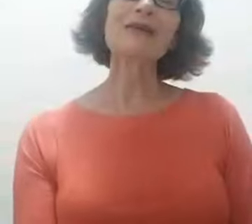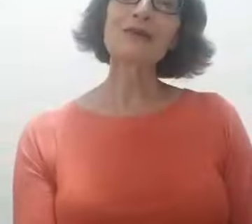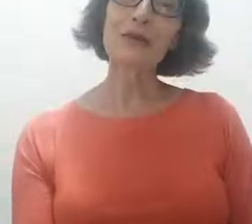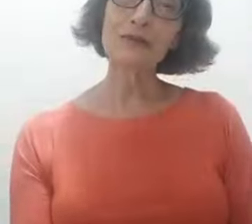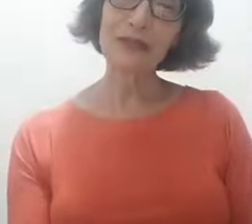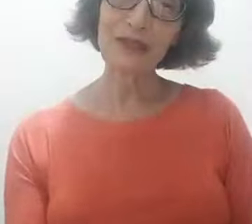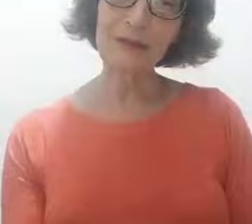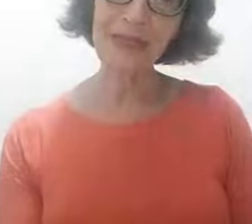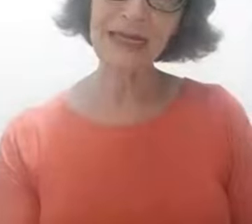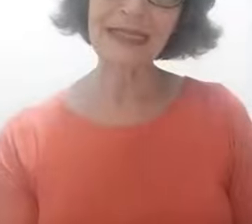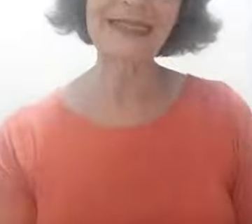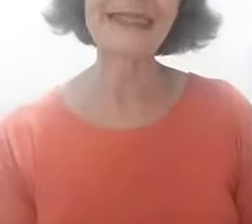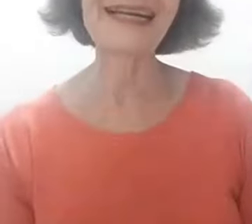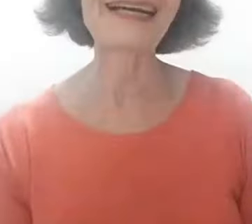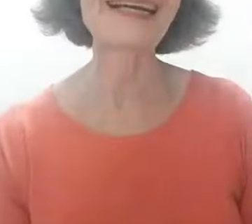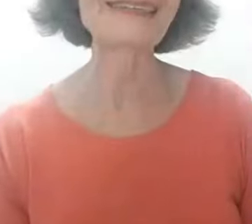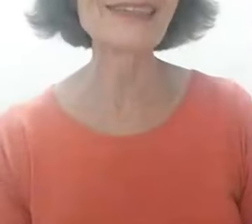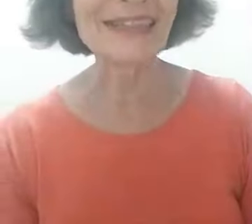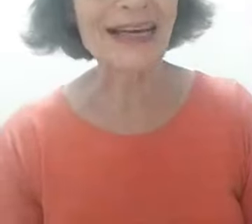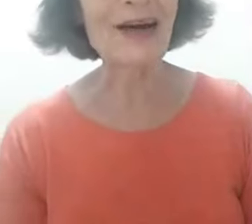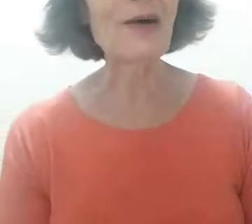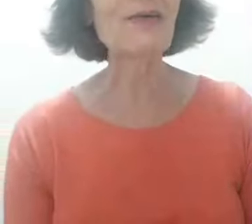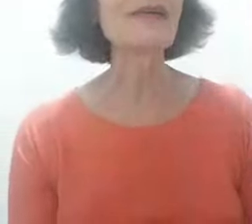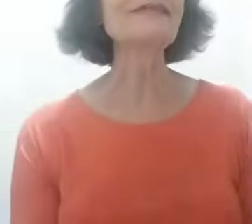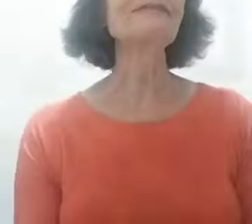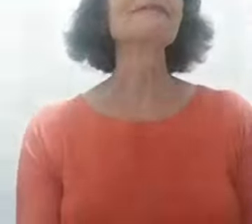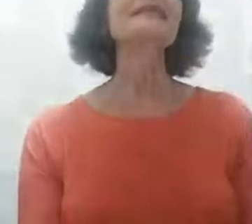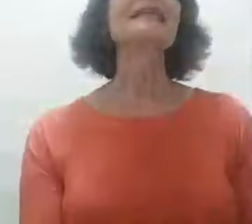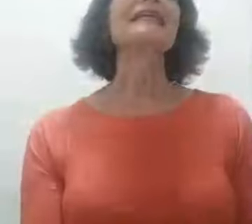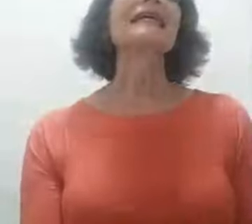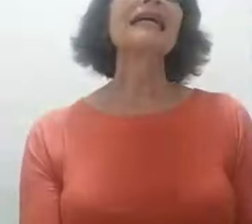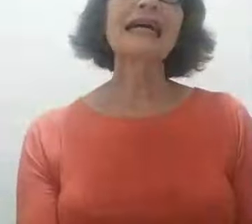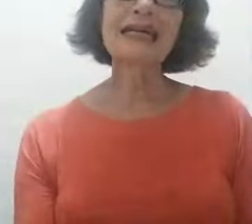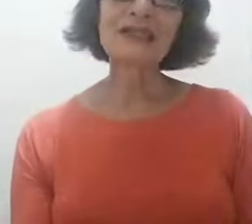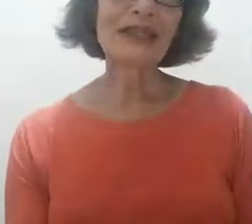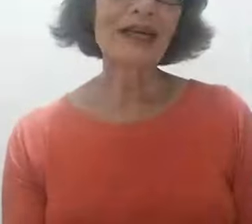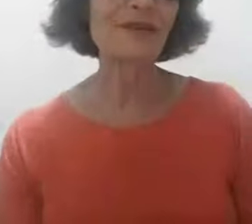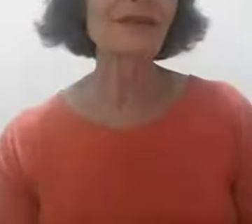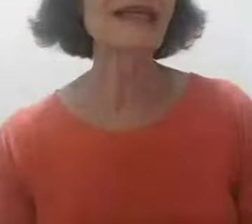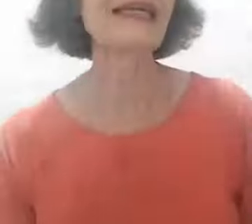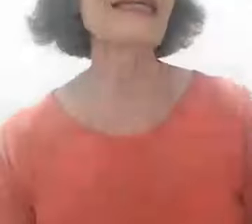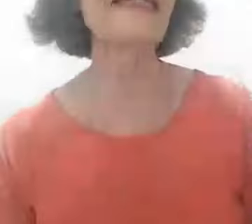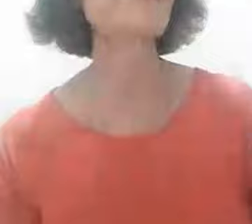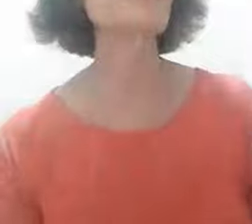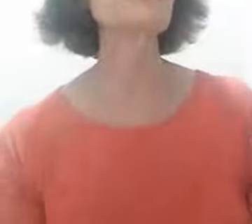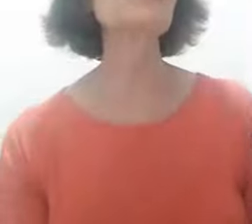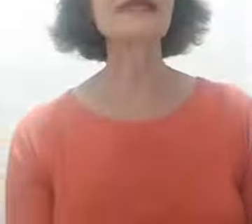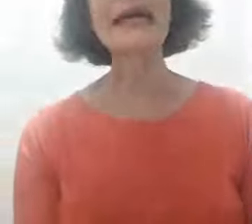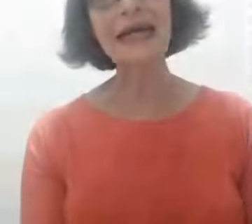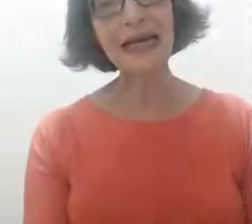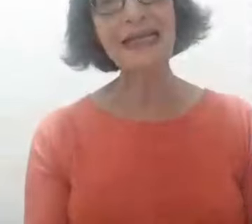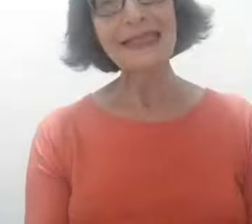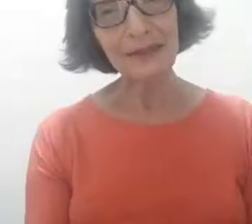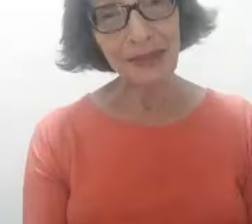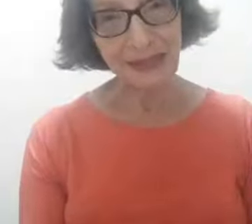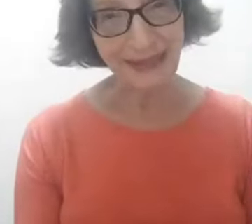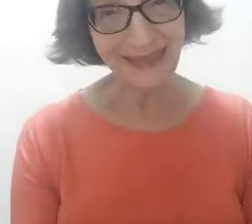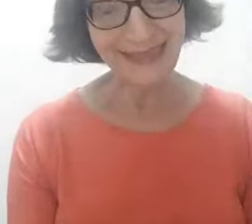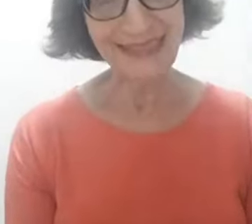E nós vamos chamar aqui a Dinalva. A Dinalva é do